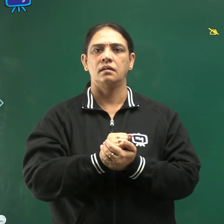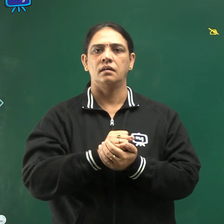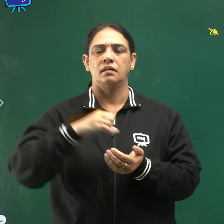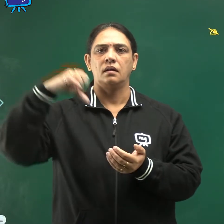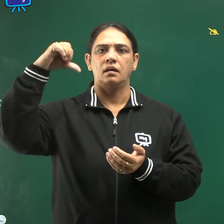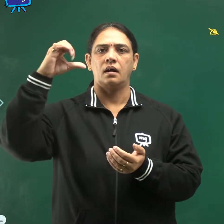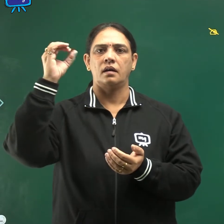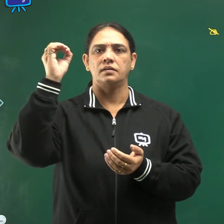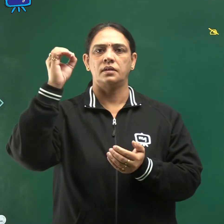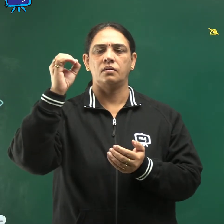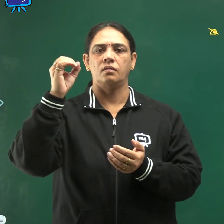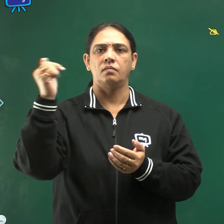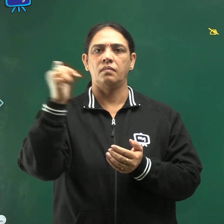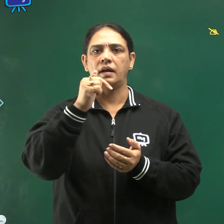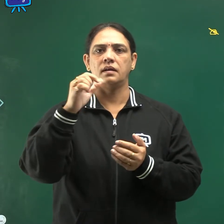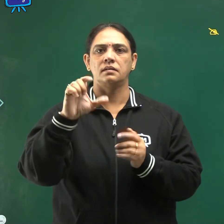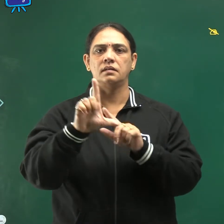90 माइनस थीटा